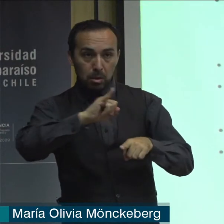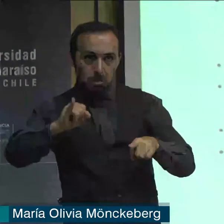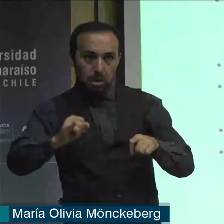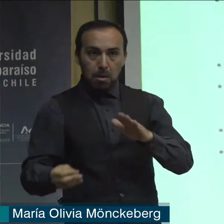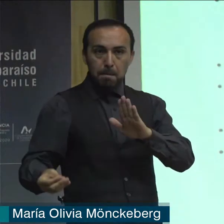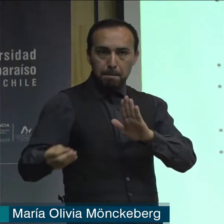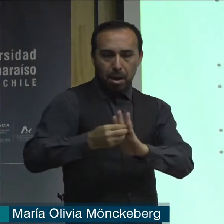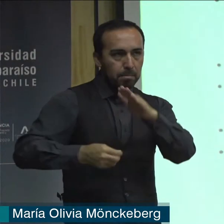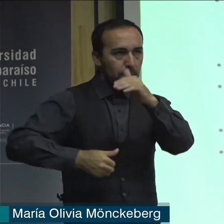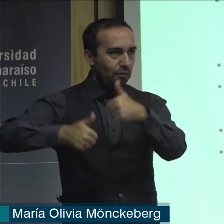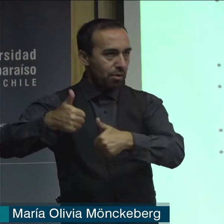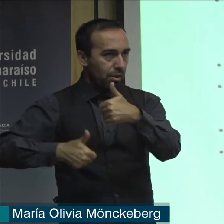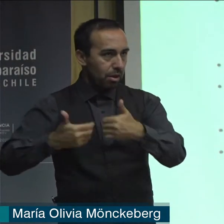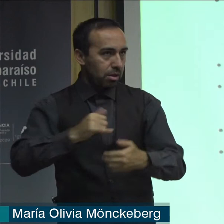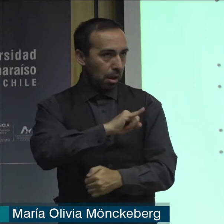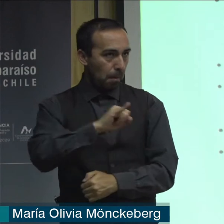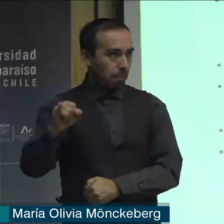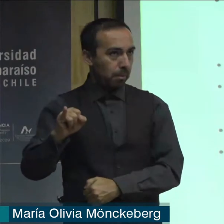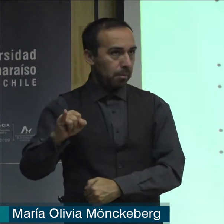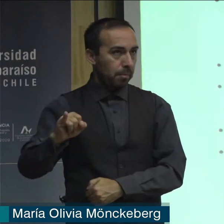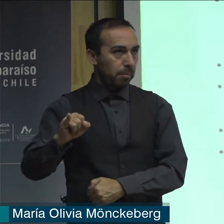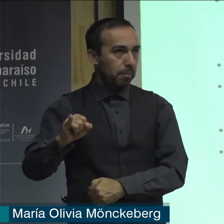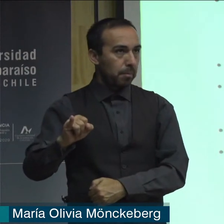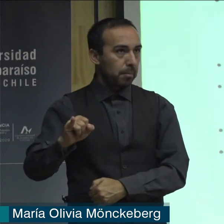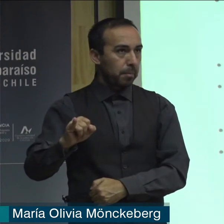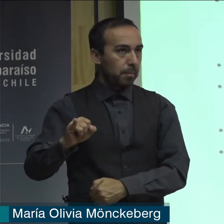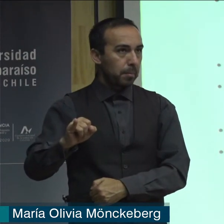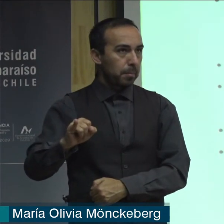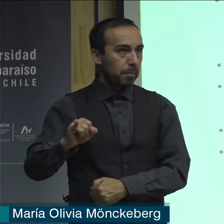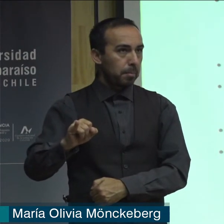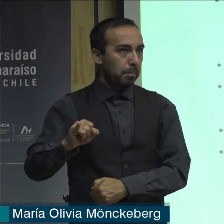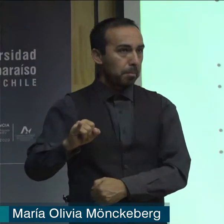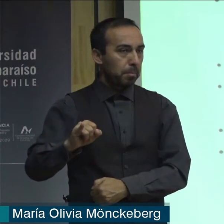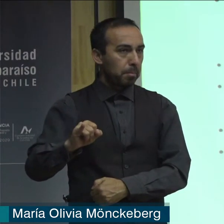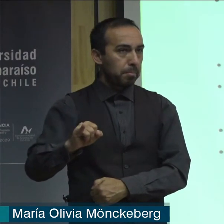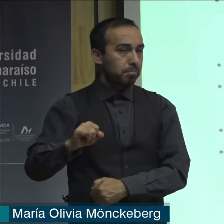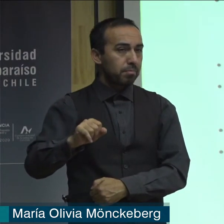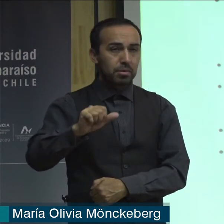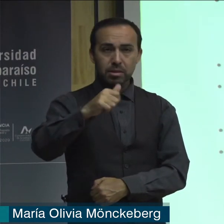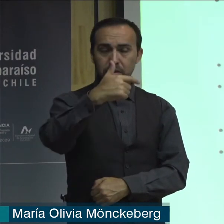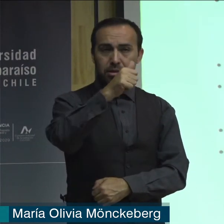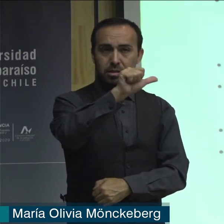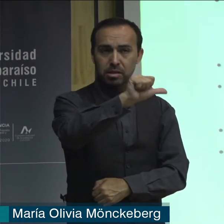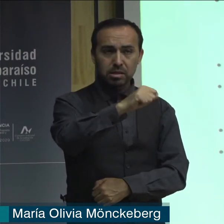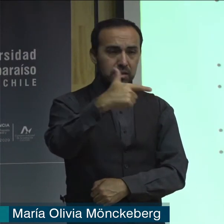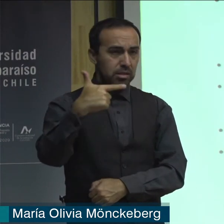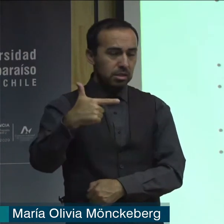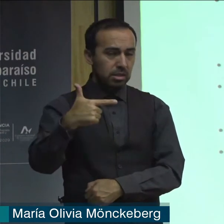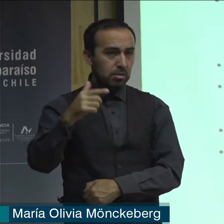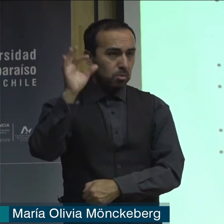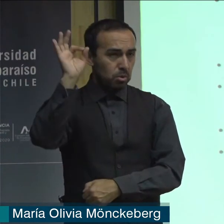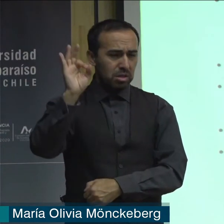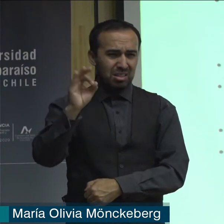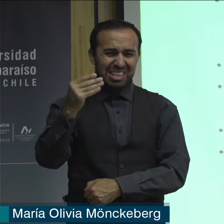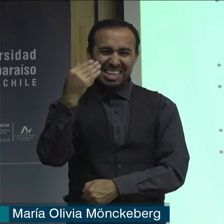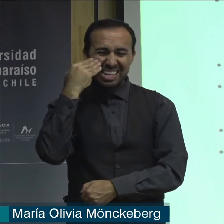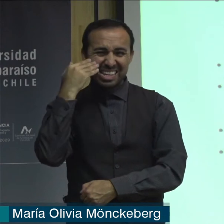profesional propiamente tal el 67% casi al 70%